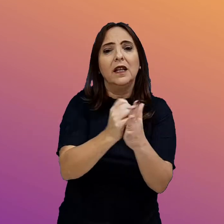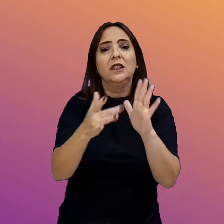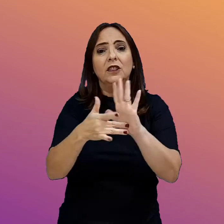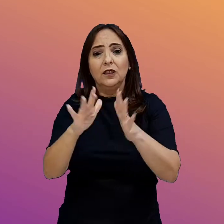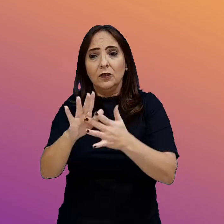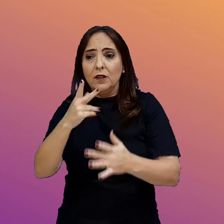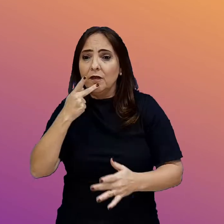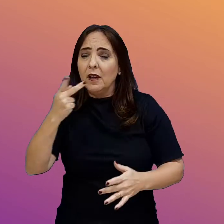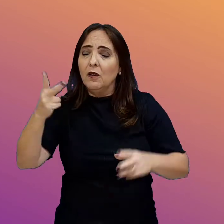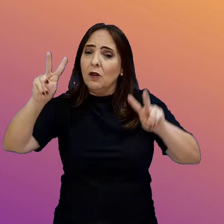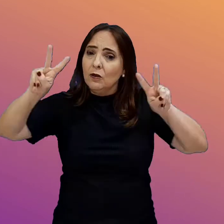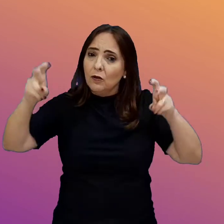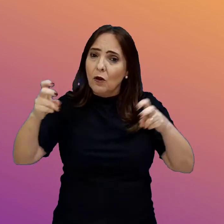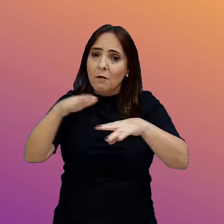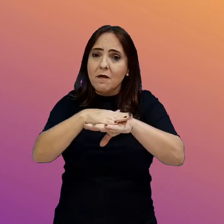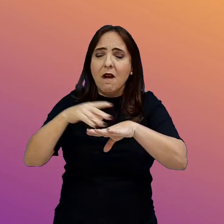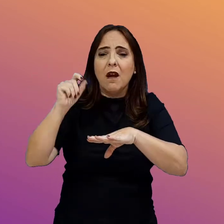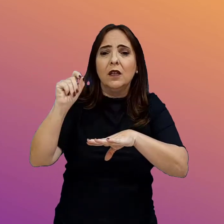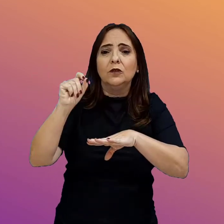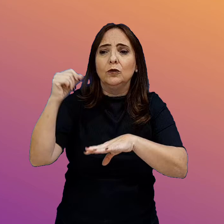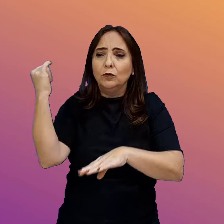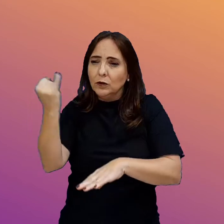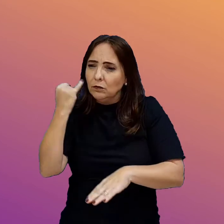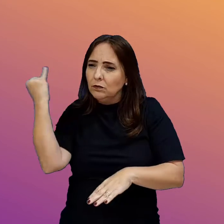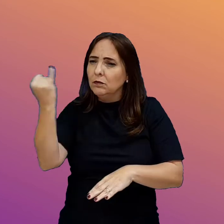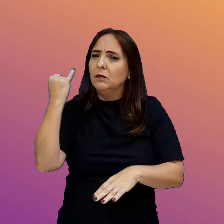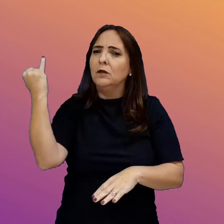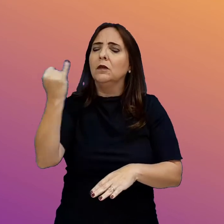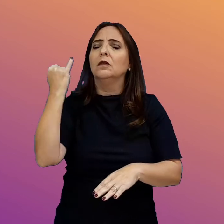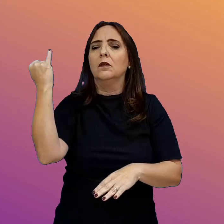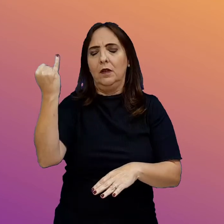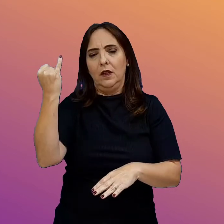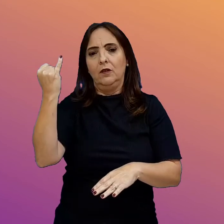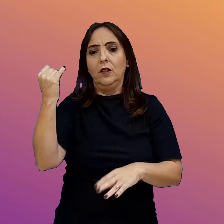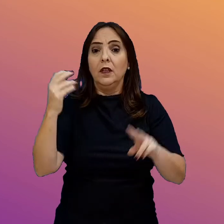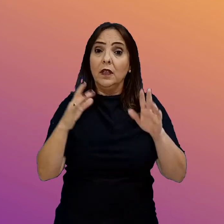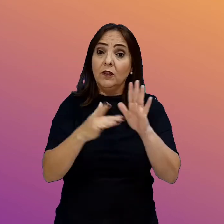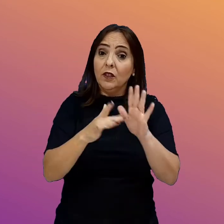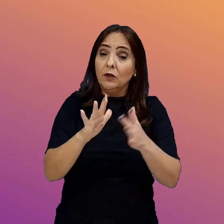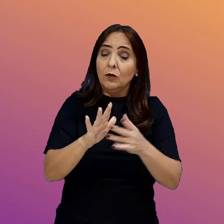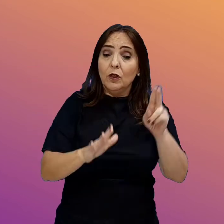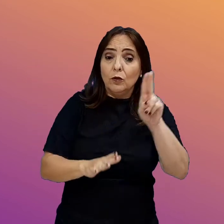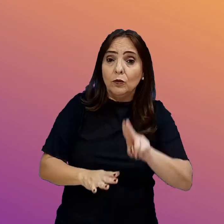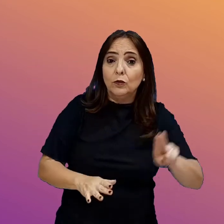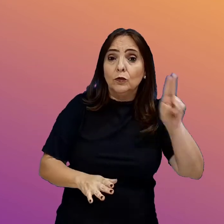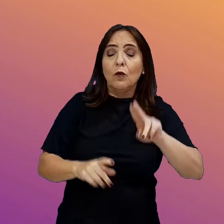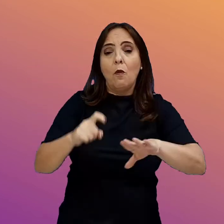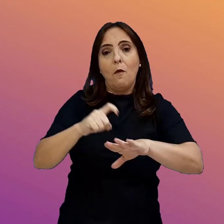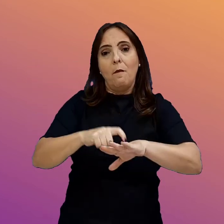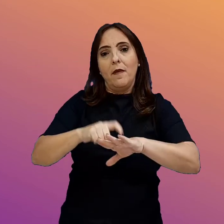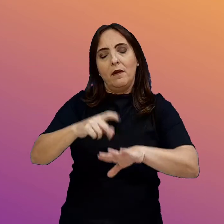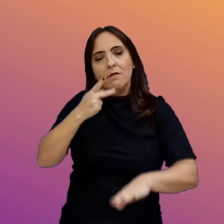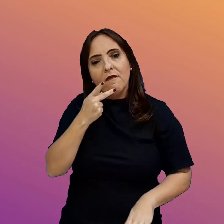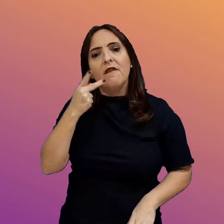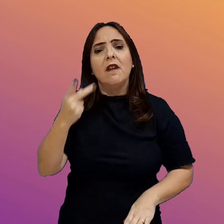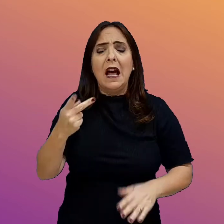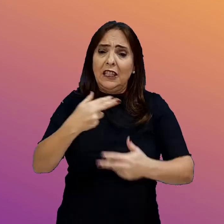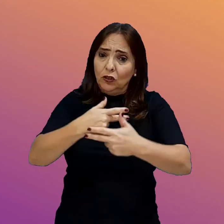muito relevantes com os discípulos e ele usou aquele momento para falar sobre coisas tão relevantes.